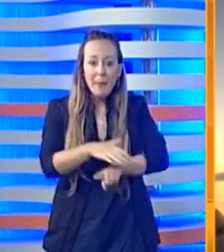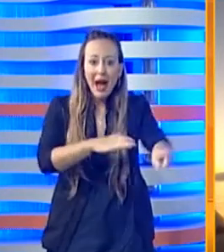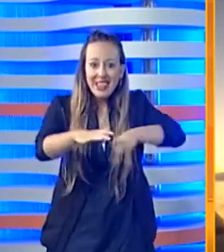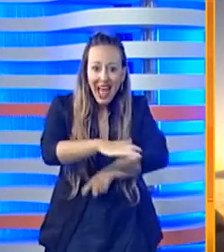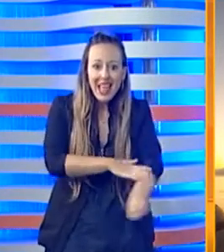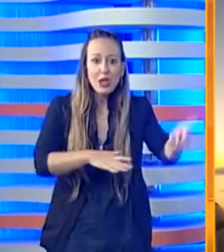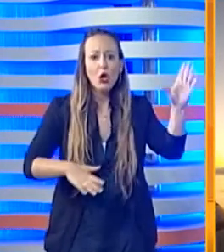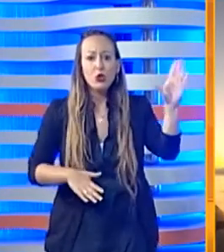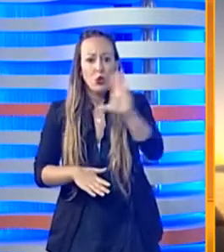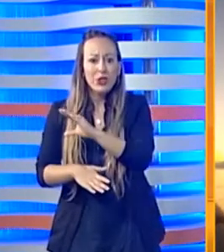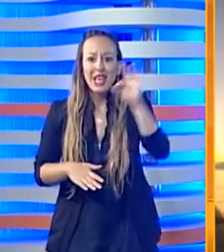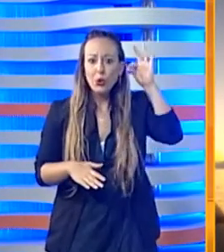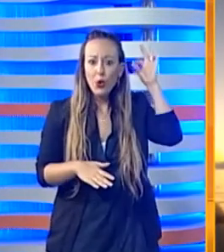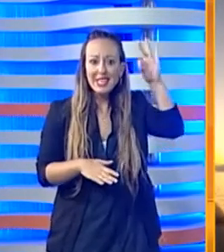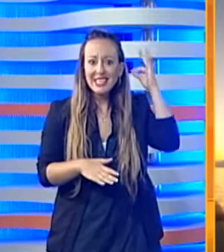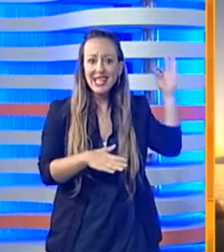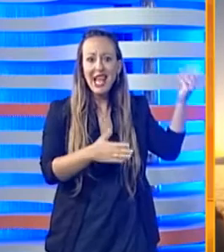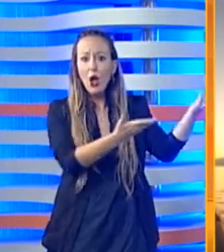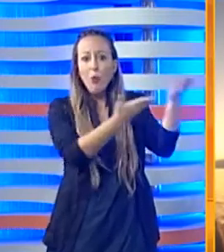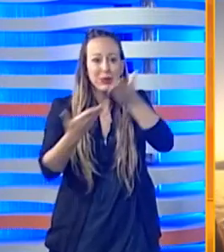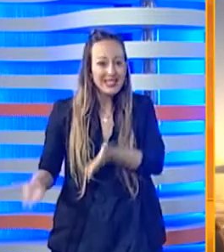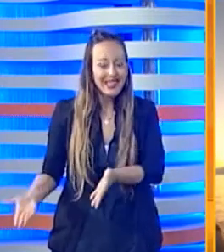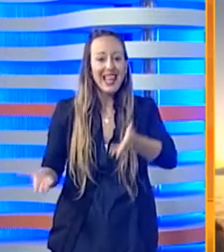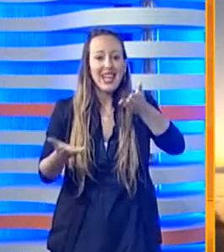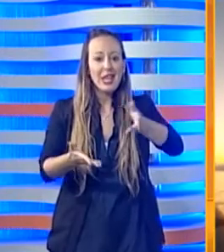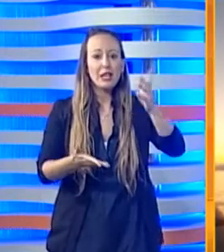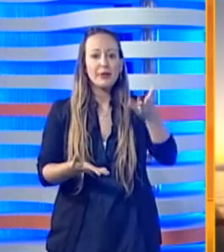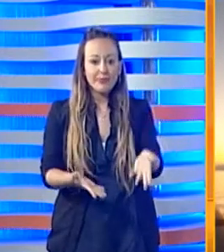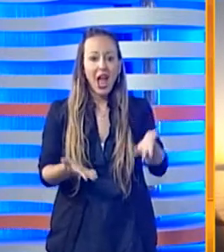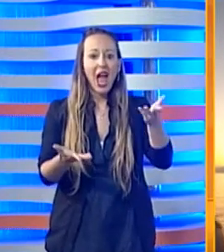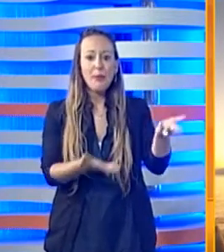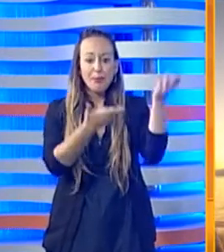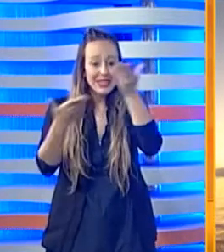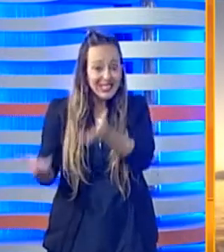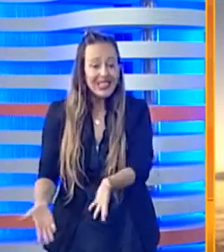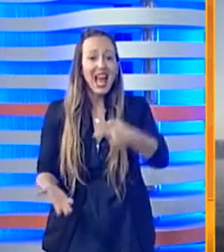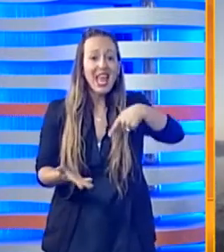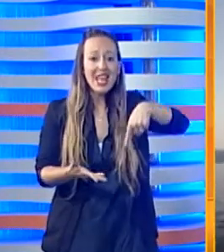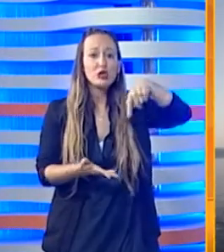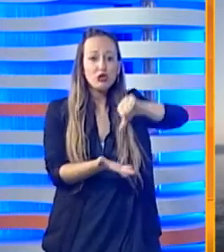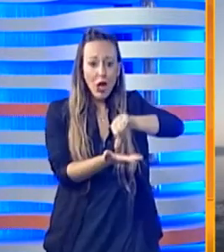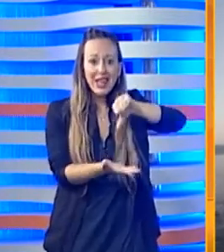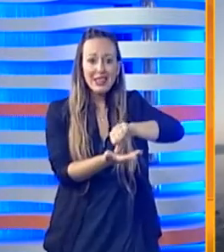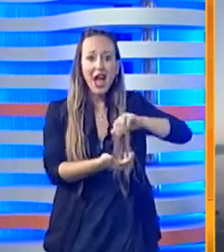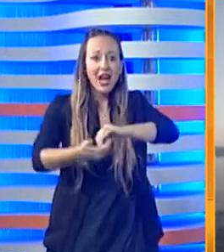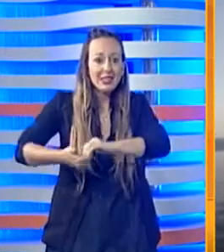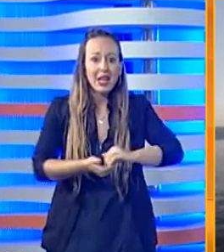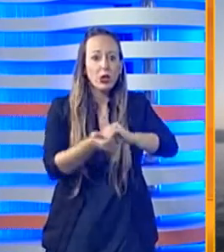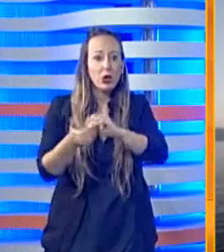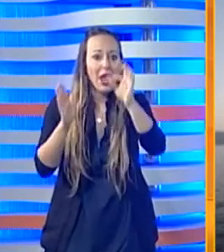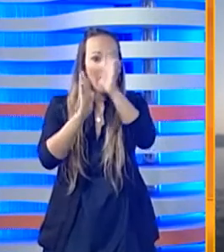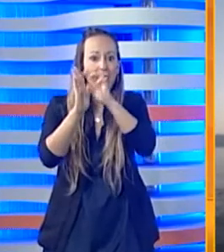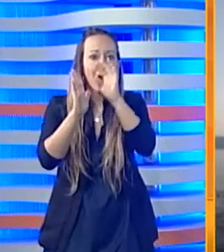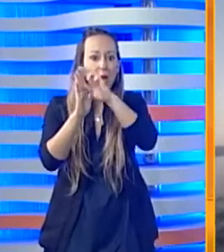migranti, tutti tunisini, ospitati nel centro di accoglienza che regolarmente escono